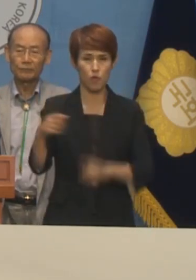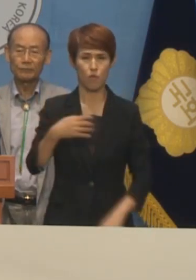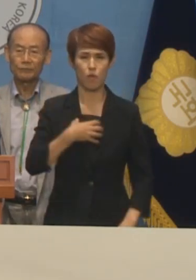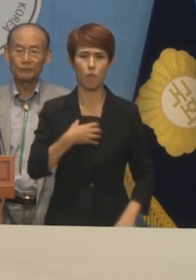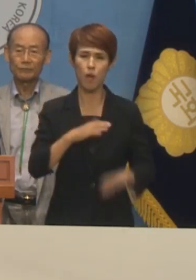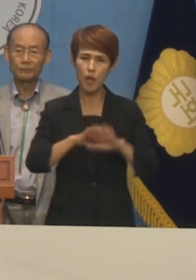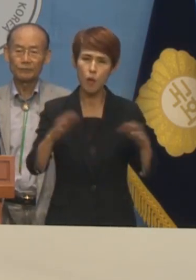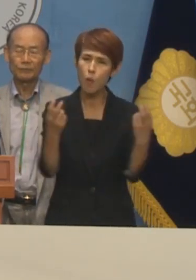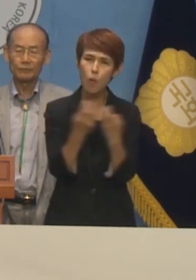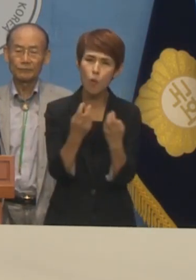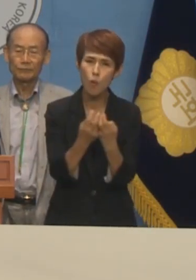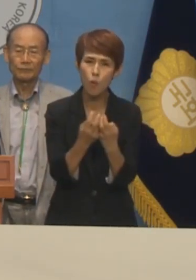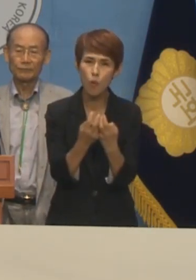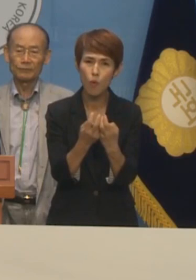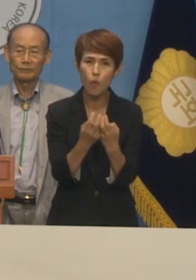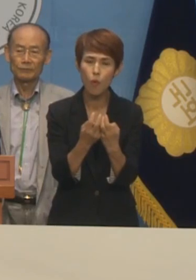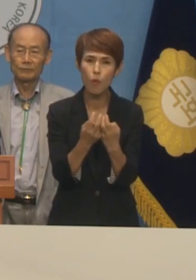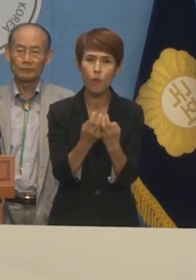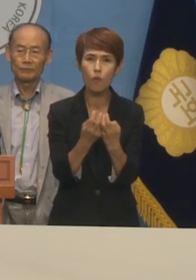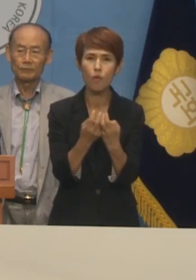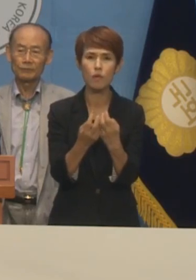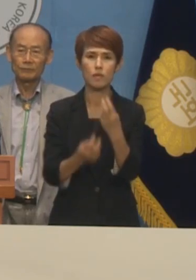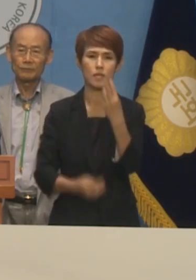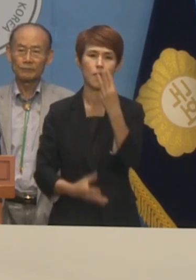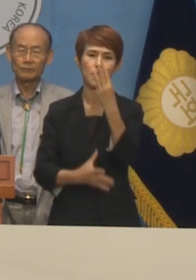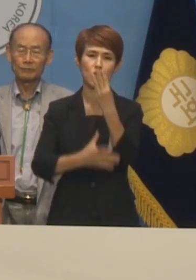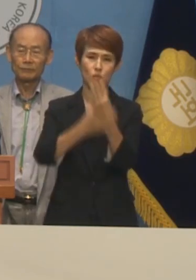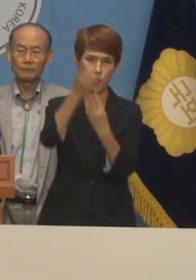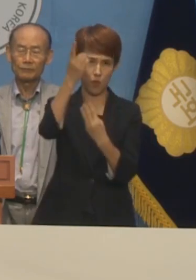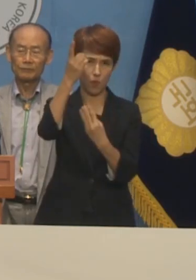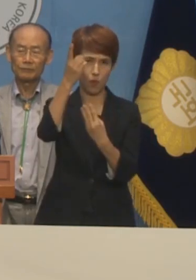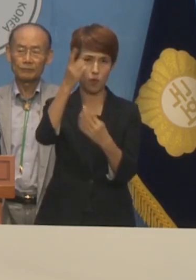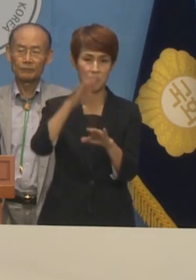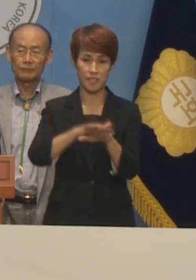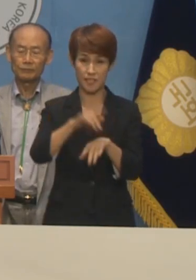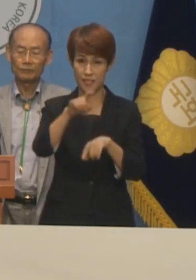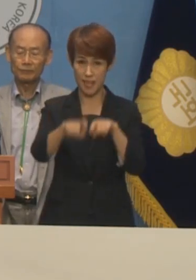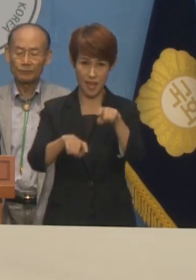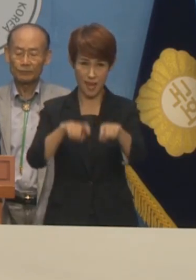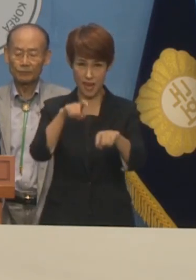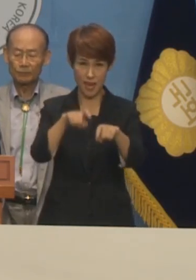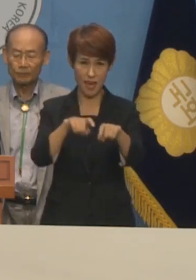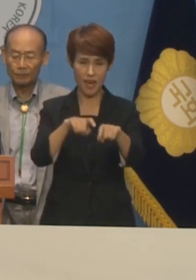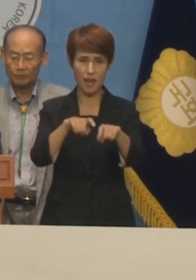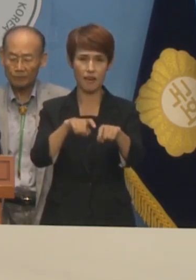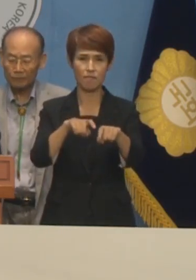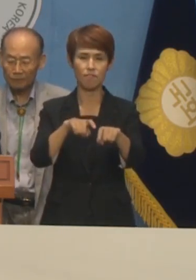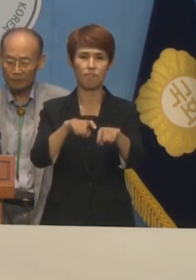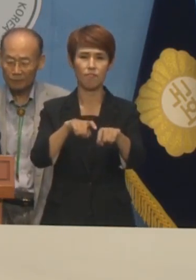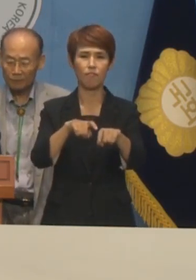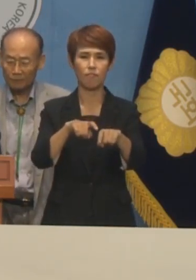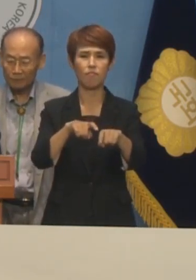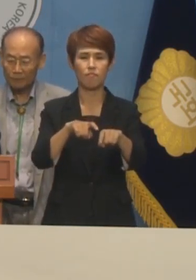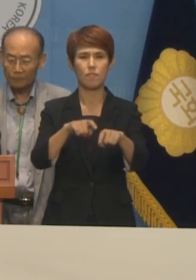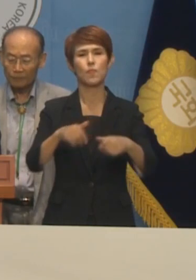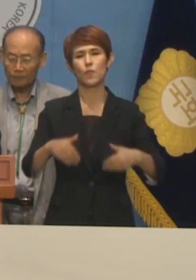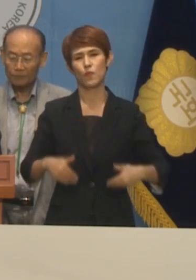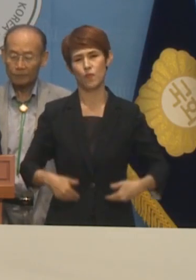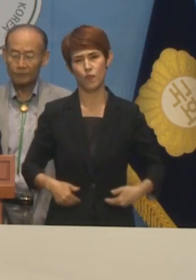해결할 것인가? 삼통 실현을 구동 존리적